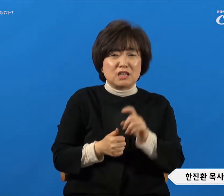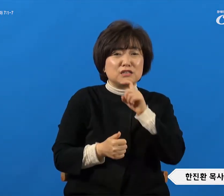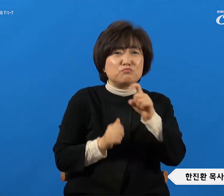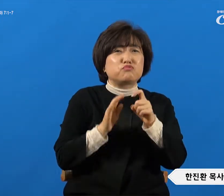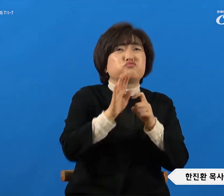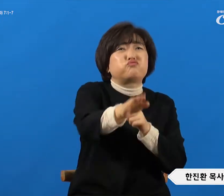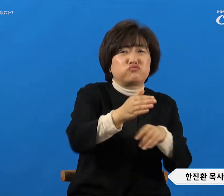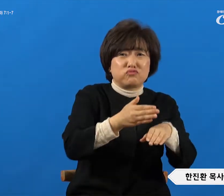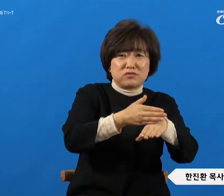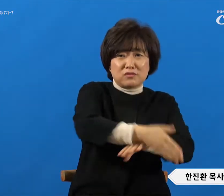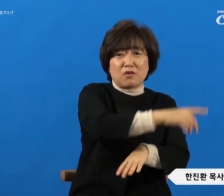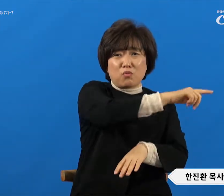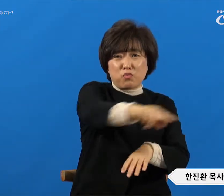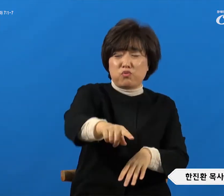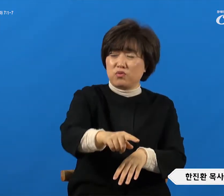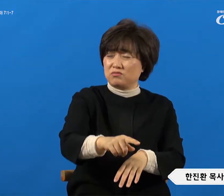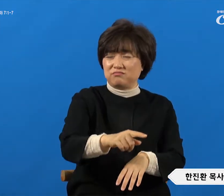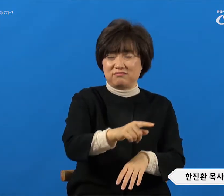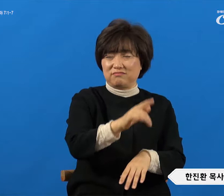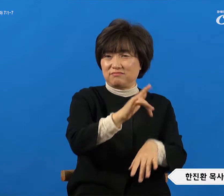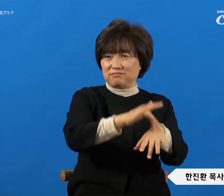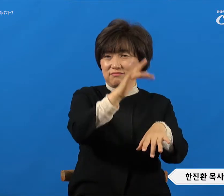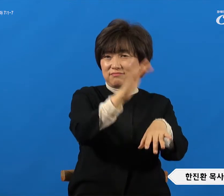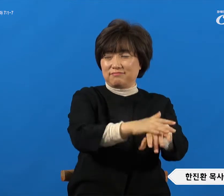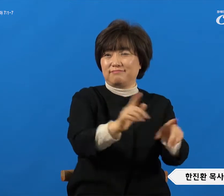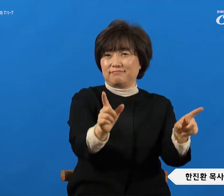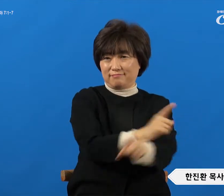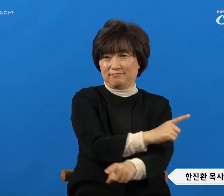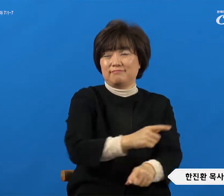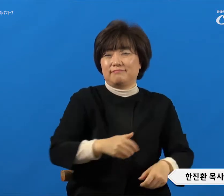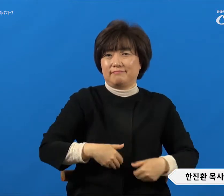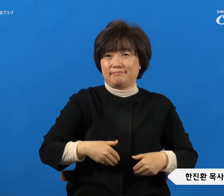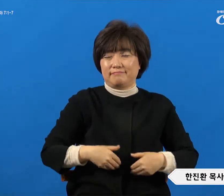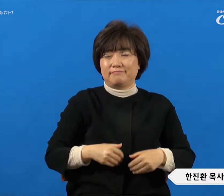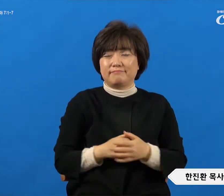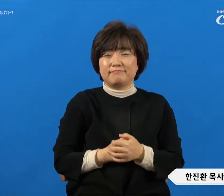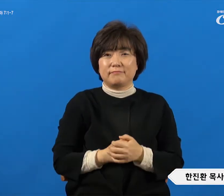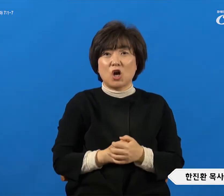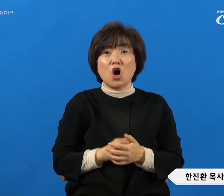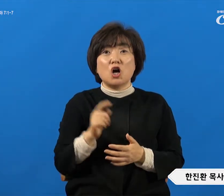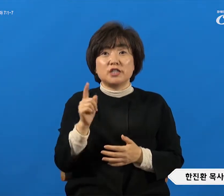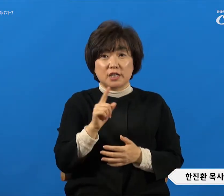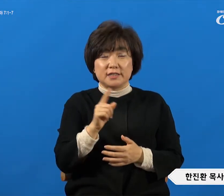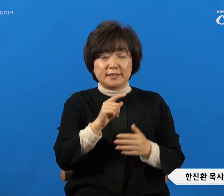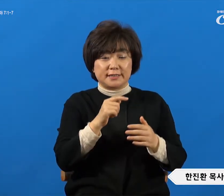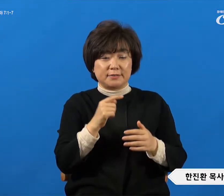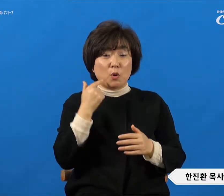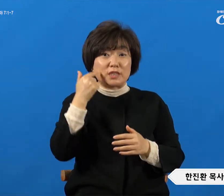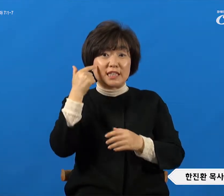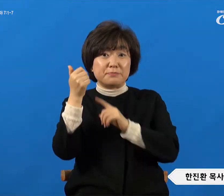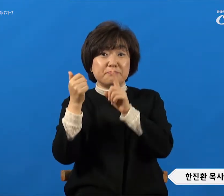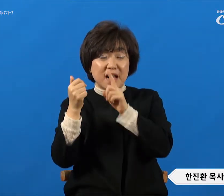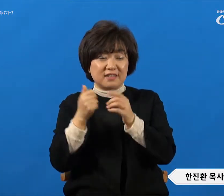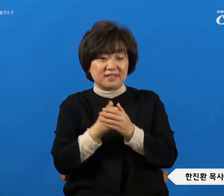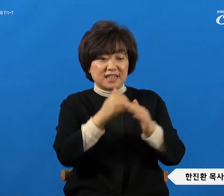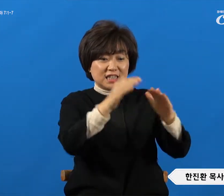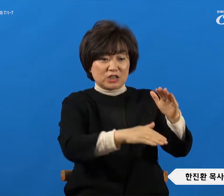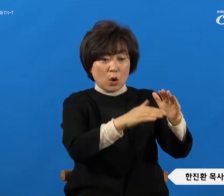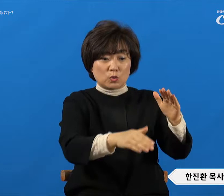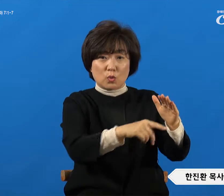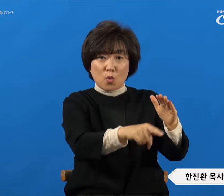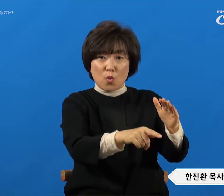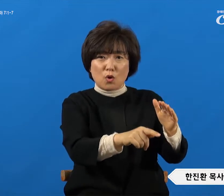어떤 목사님이 이런 얘기를 했습니다. 자기 교회 성도 한 분의 임종을 지켜보았는데 그 성도님이